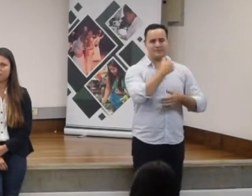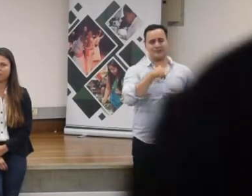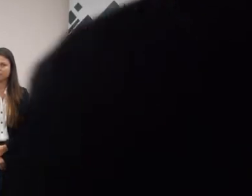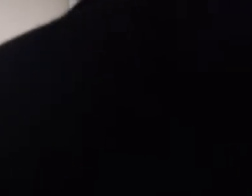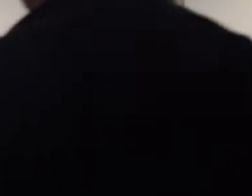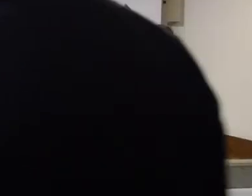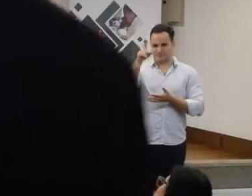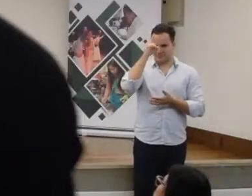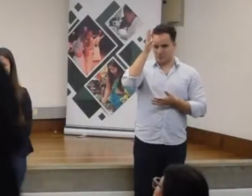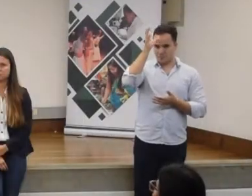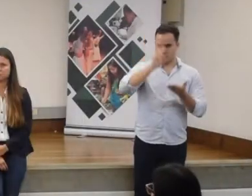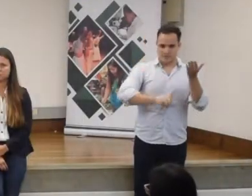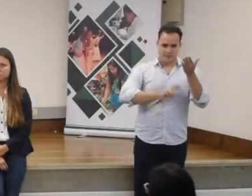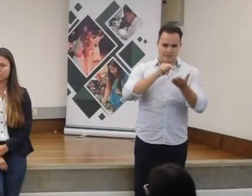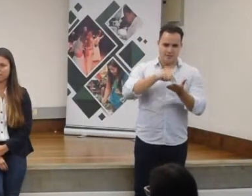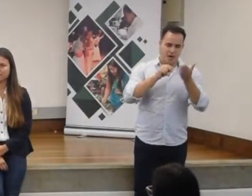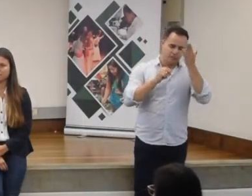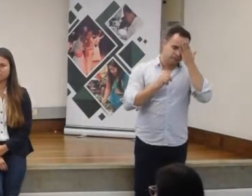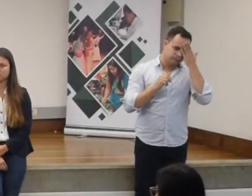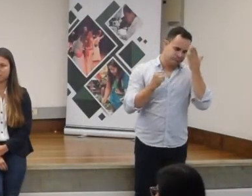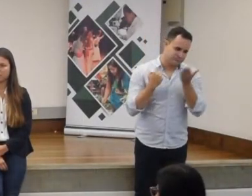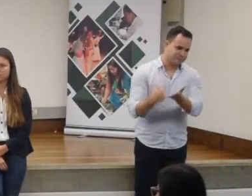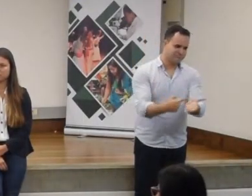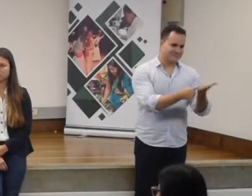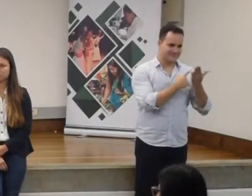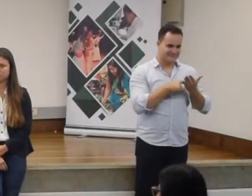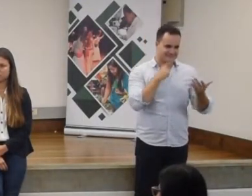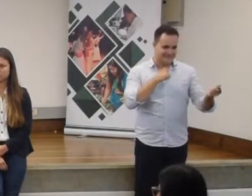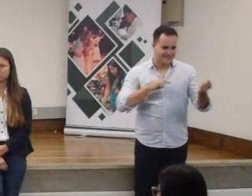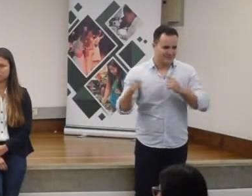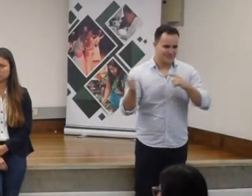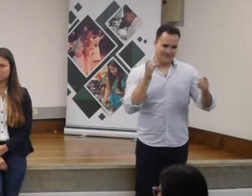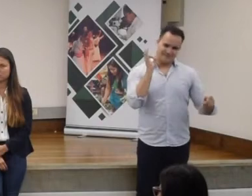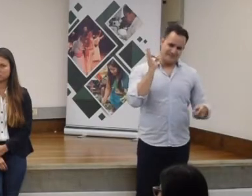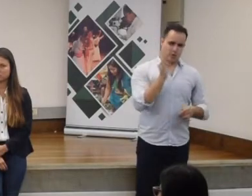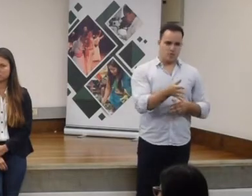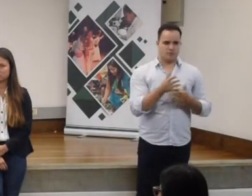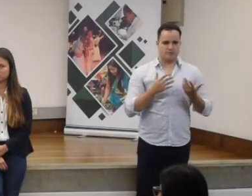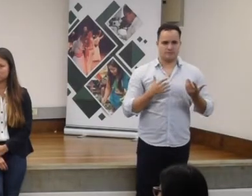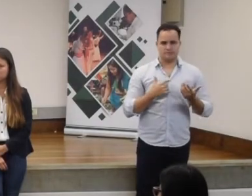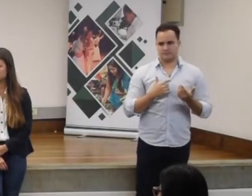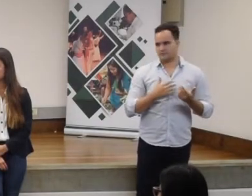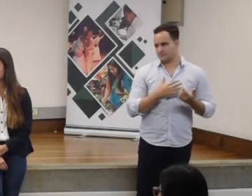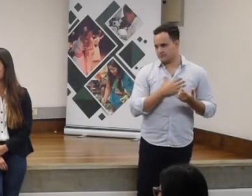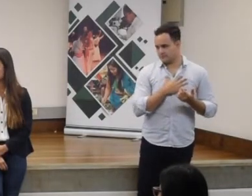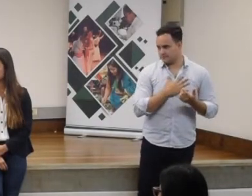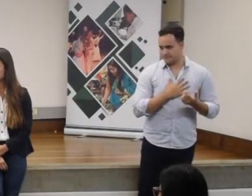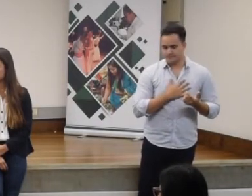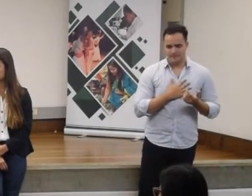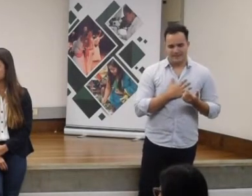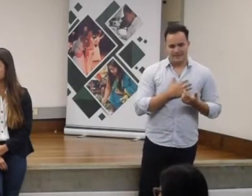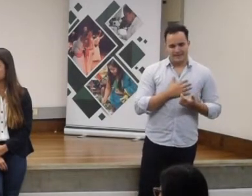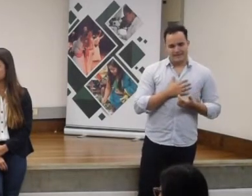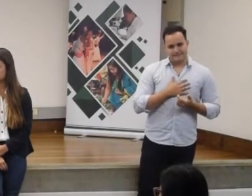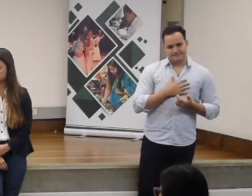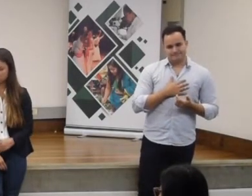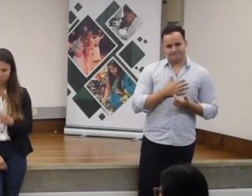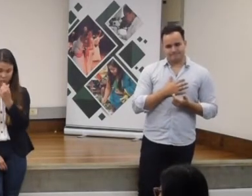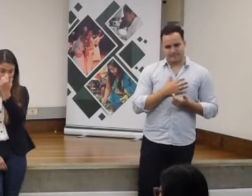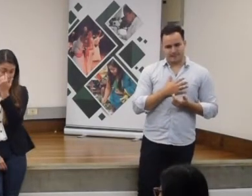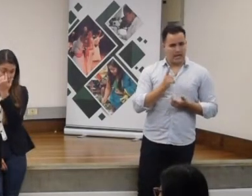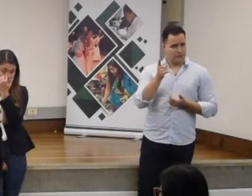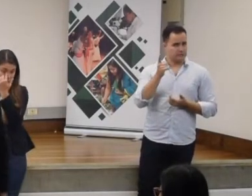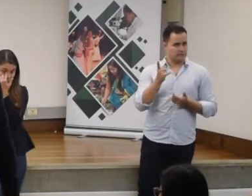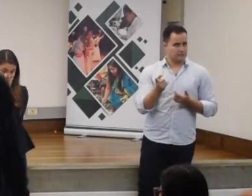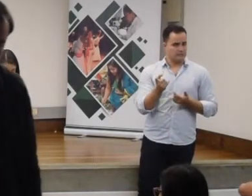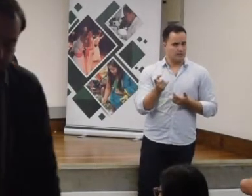dignidad daría para muchas discusiones, pero eso tendría que ver un poco con PEI, y es pensar qué tipo